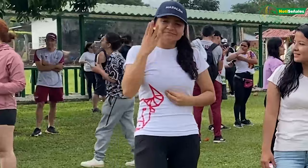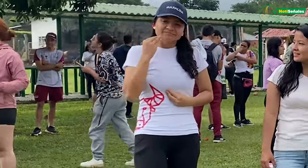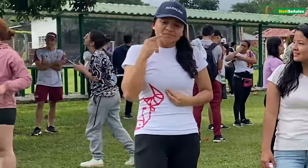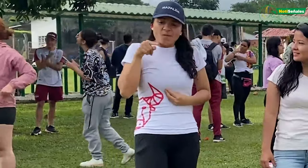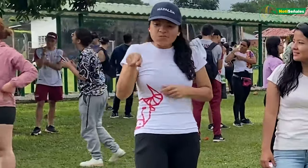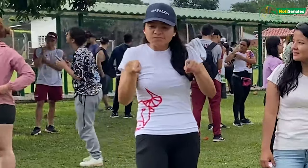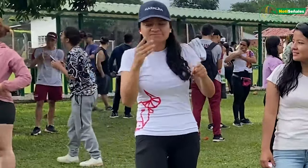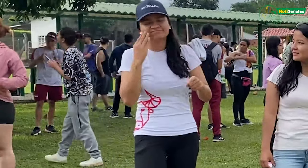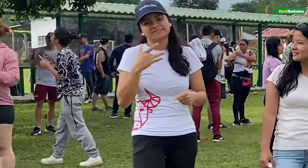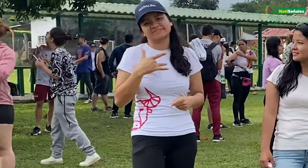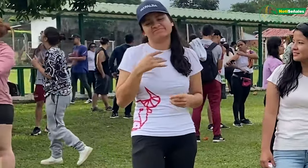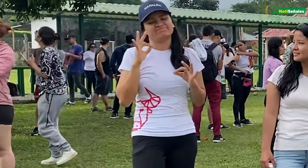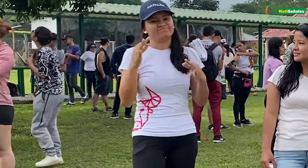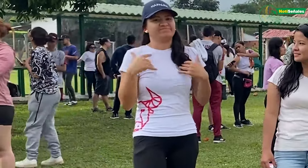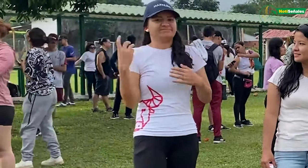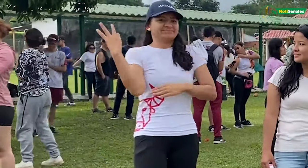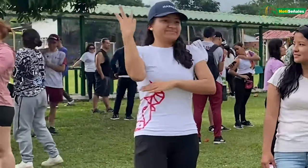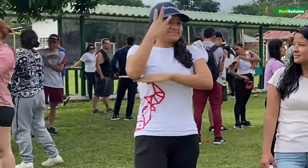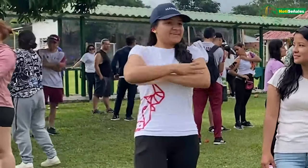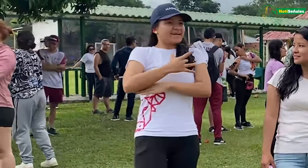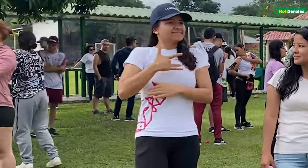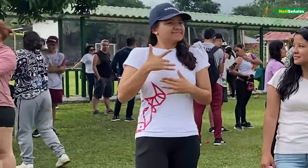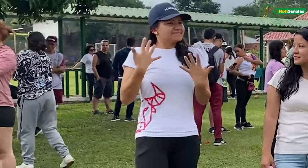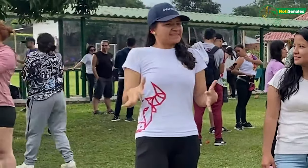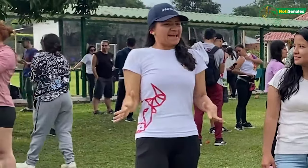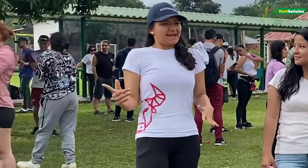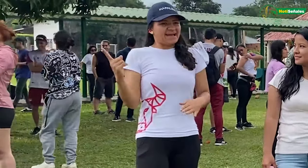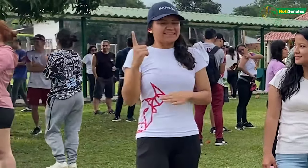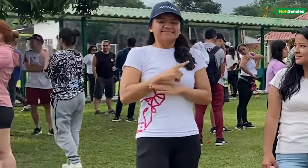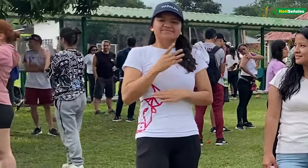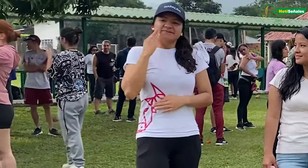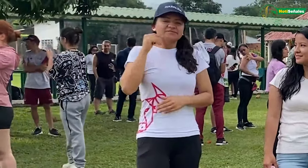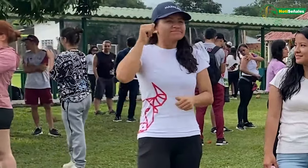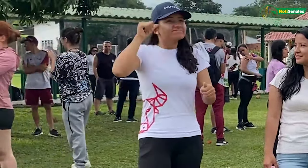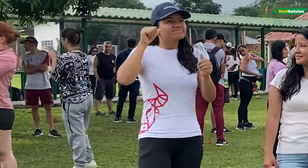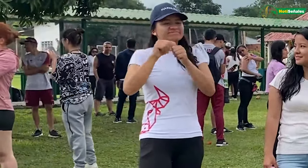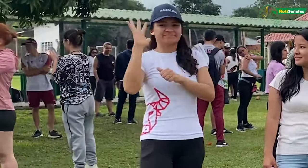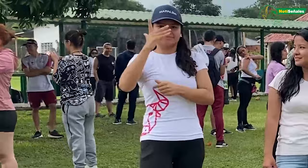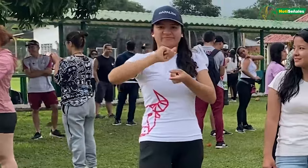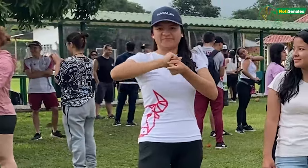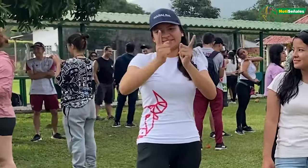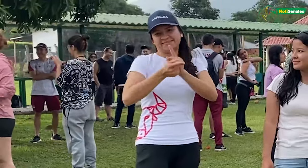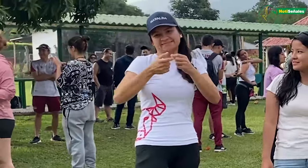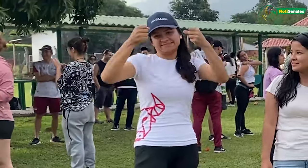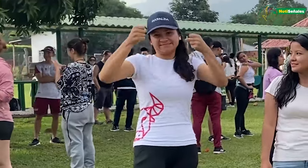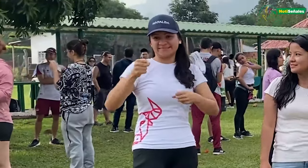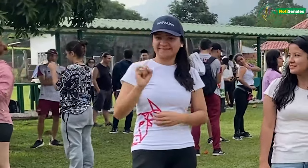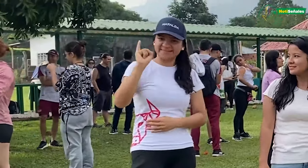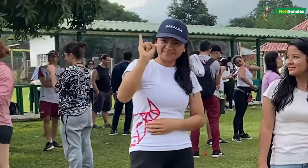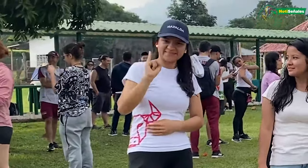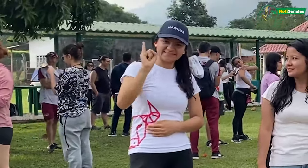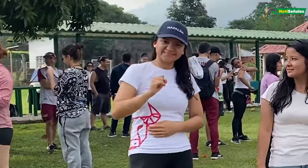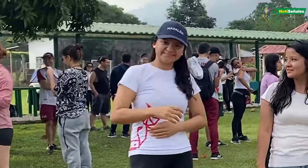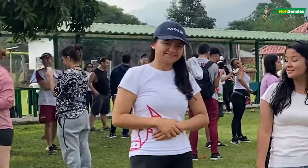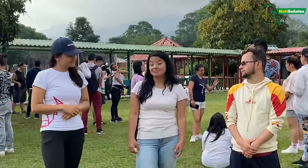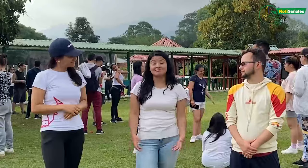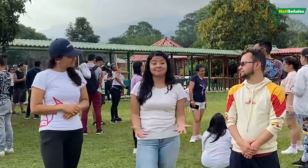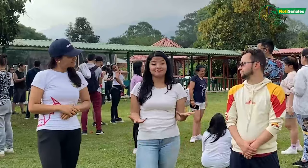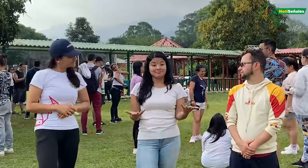liderazgo y entre otros que nos fortalecieron por medio de experiencias significativas. Estos tres días de campamento en Ibagué como sede fueron una experiencia inolvidable.